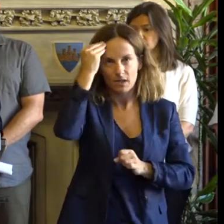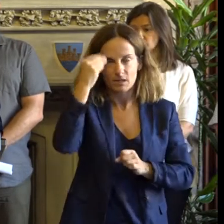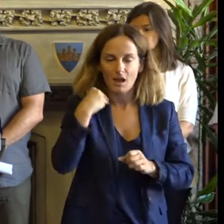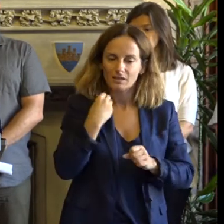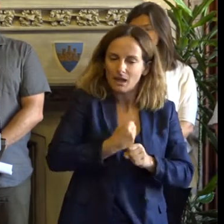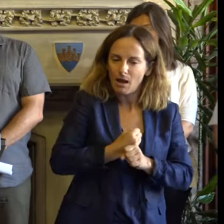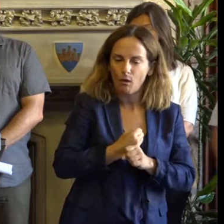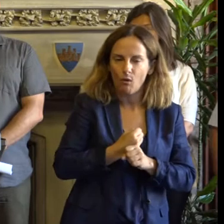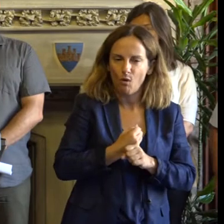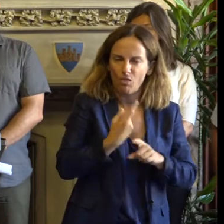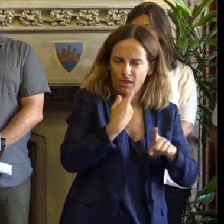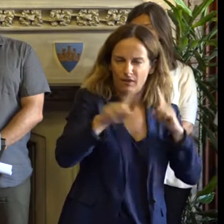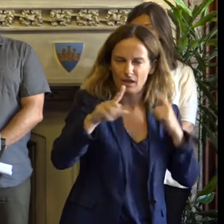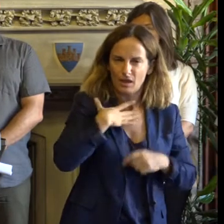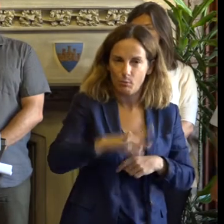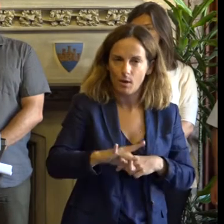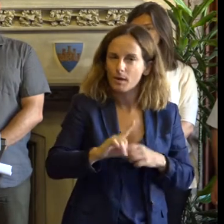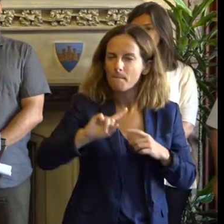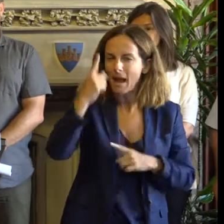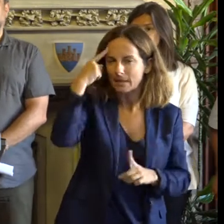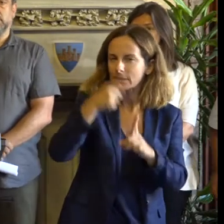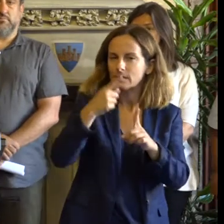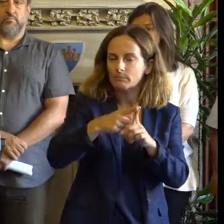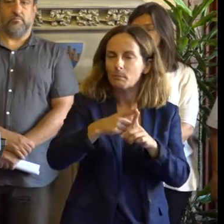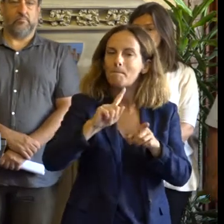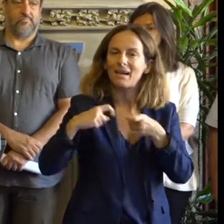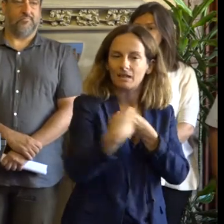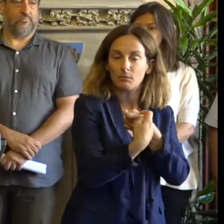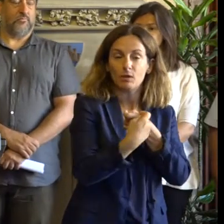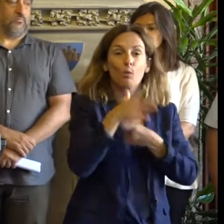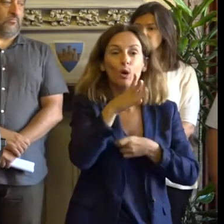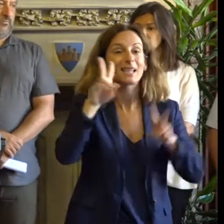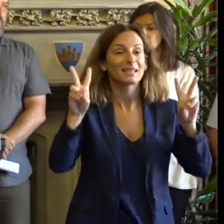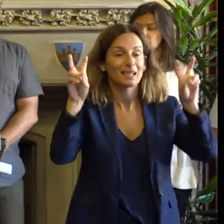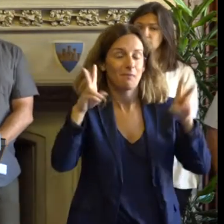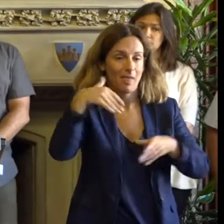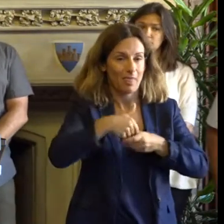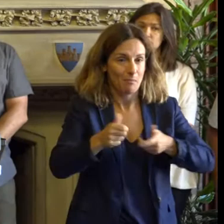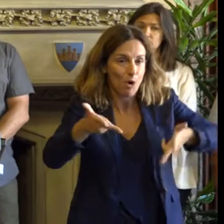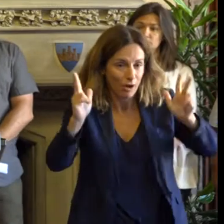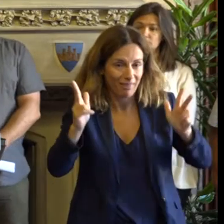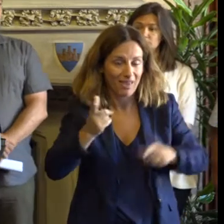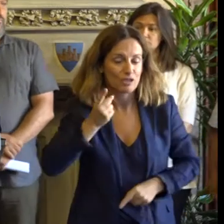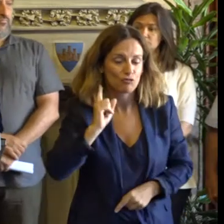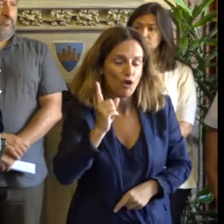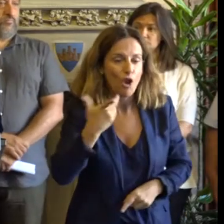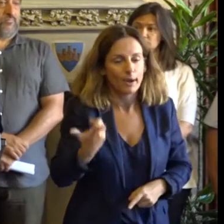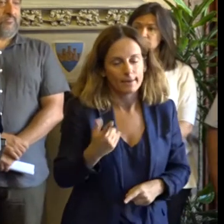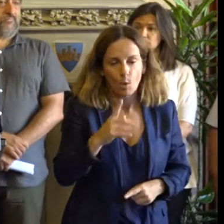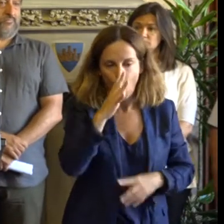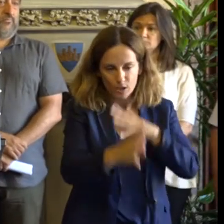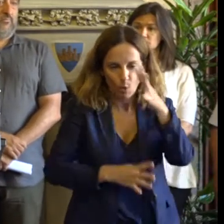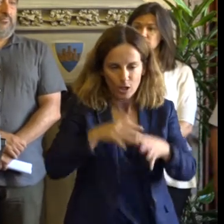de la perspectiva de la participació, entenguent que la democràcia no només pot ser anar a posar un bocí de paperet a dins d'una urna cada